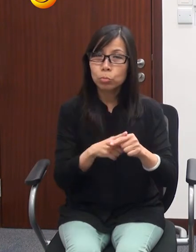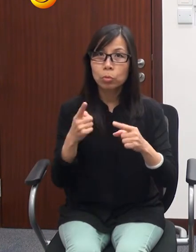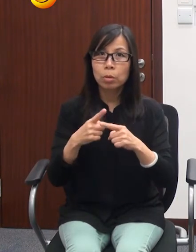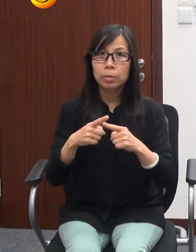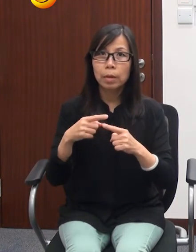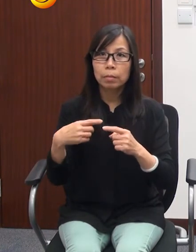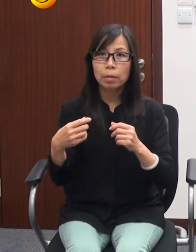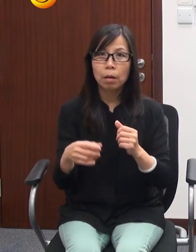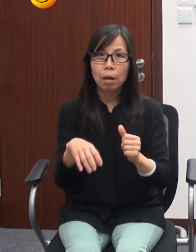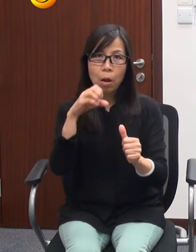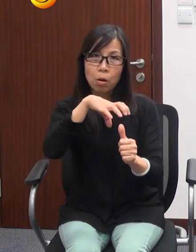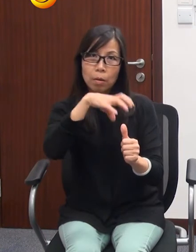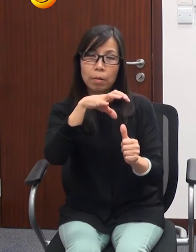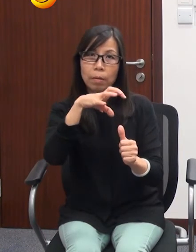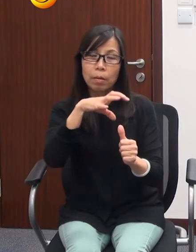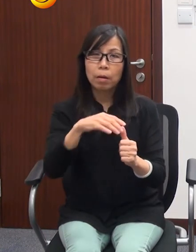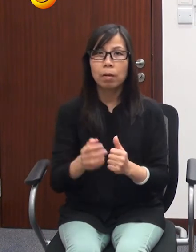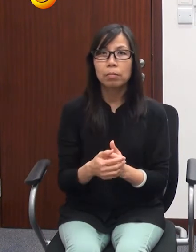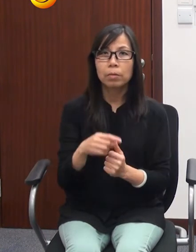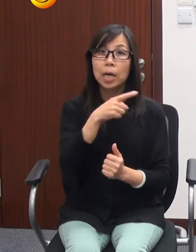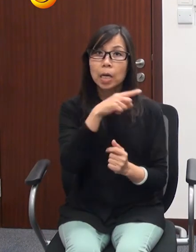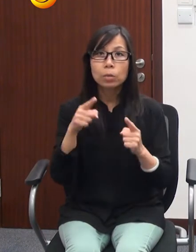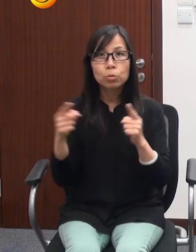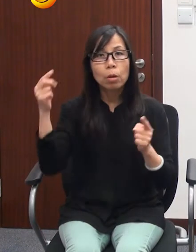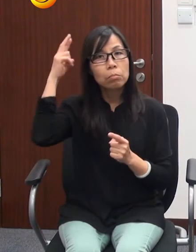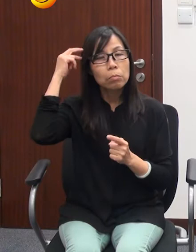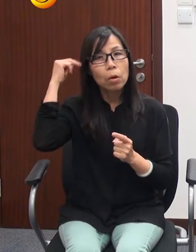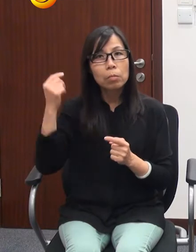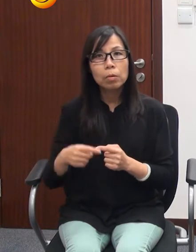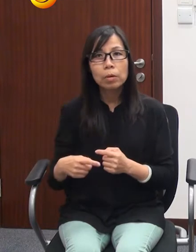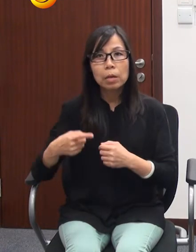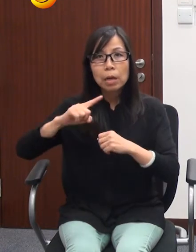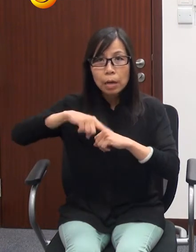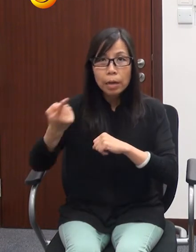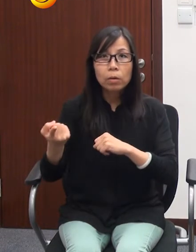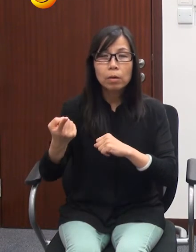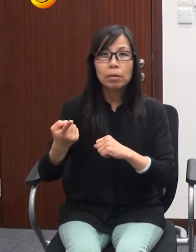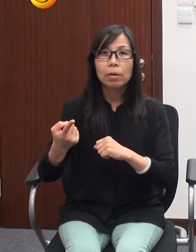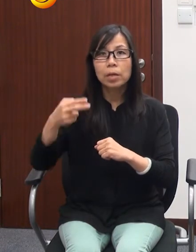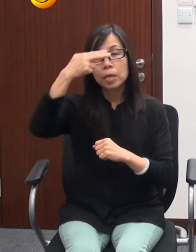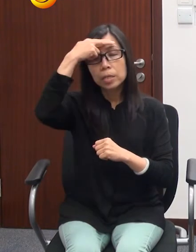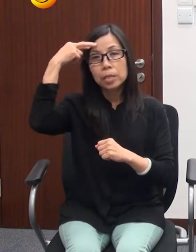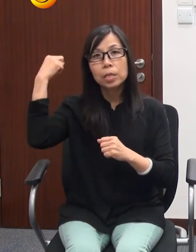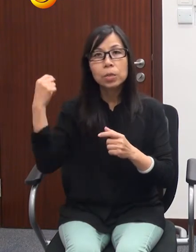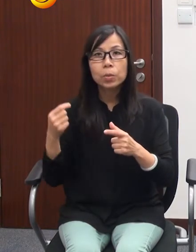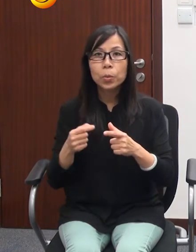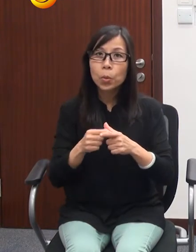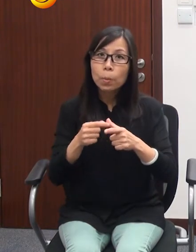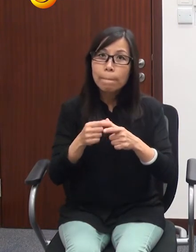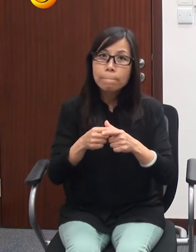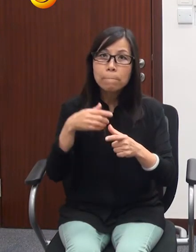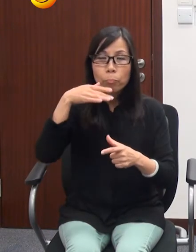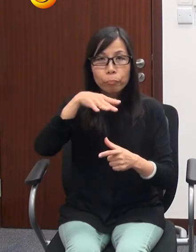我抽水啊，收錢啊，我真係唔知佢講乜嘢其實。咁另一個就熱血公民咧，就即係話又要解籍啦咁樣。咁你即係我